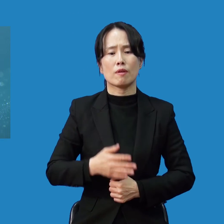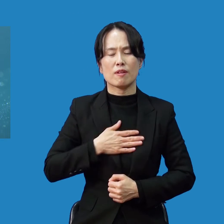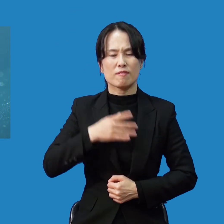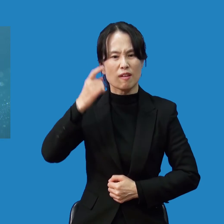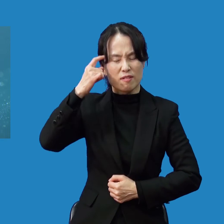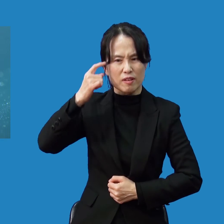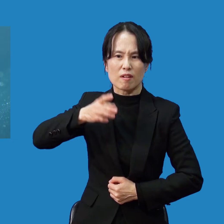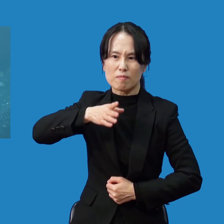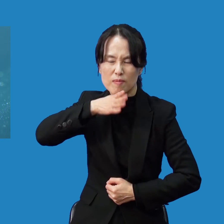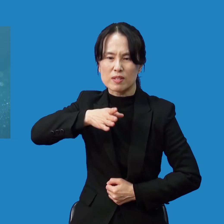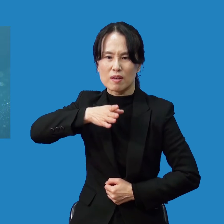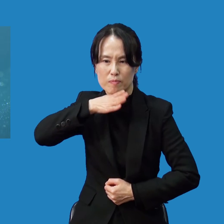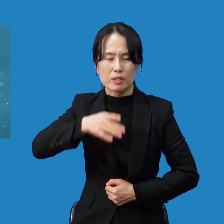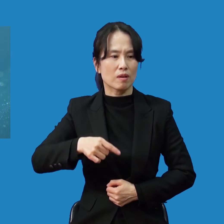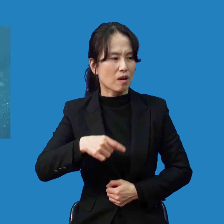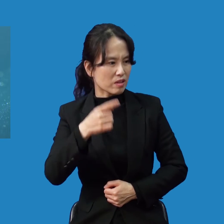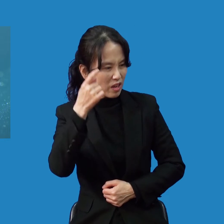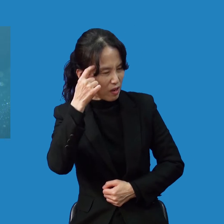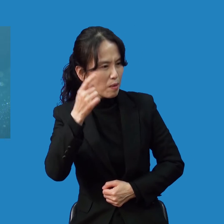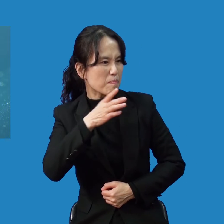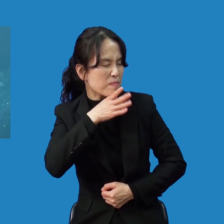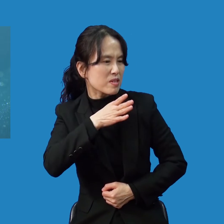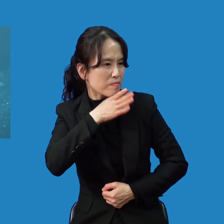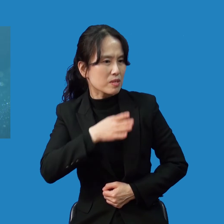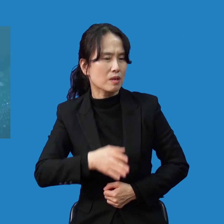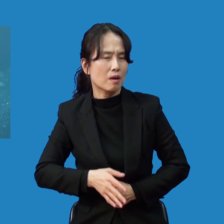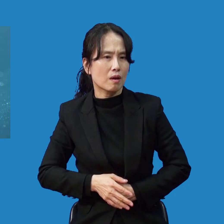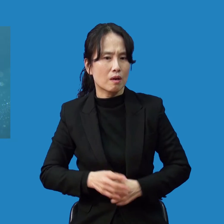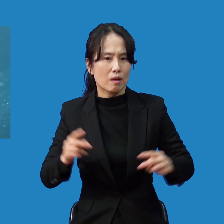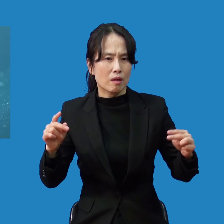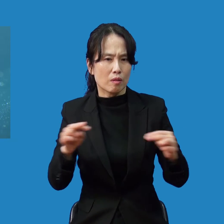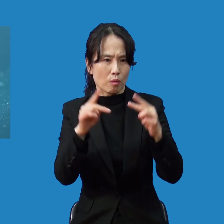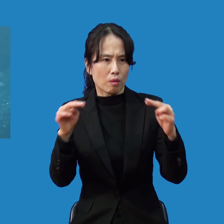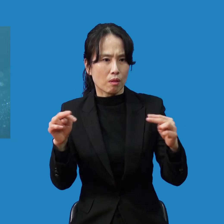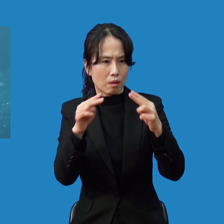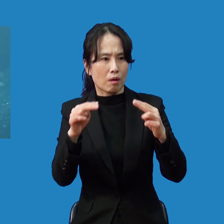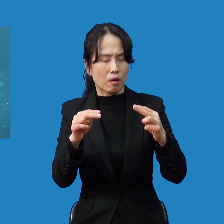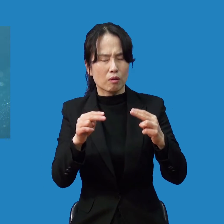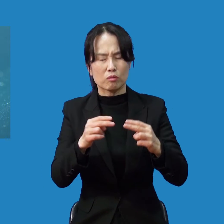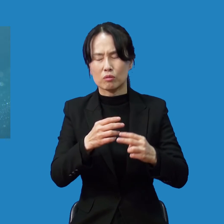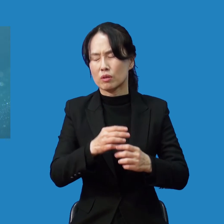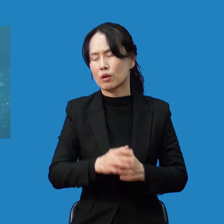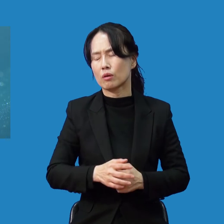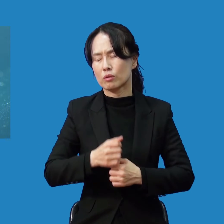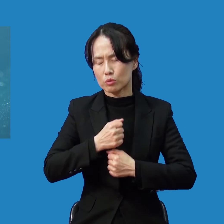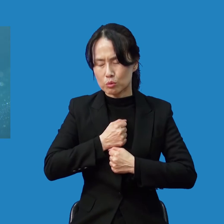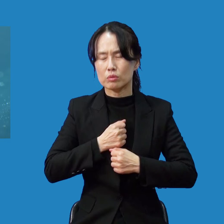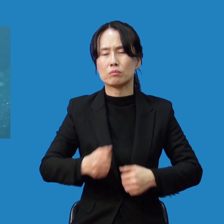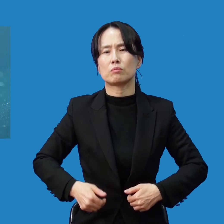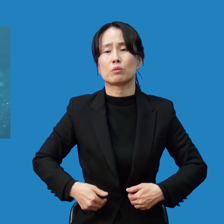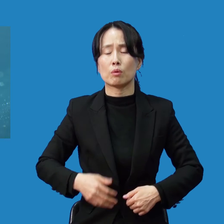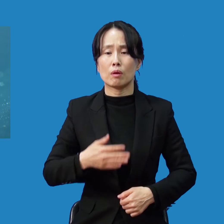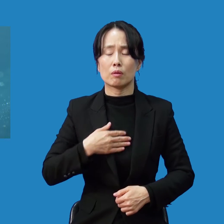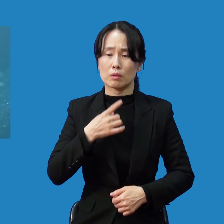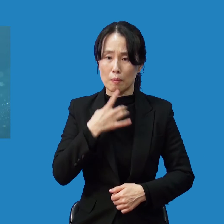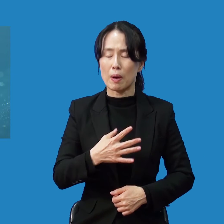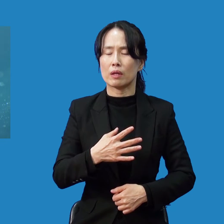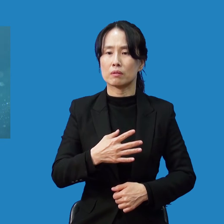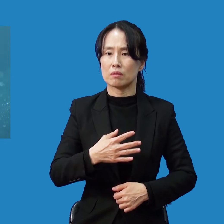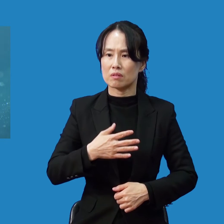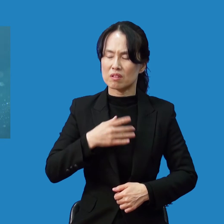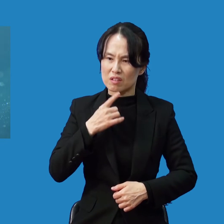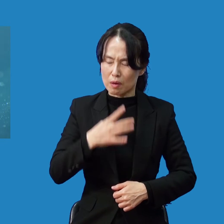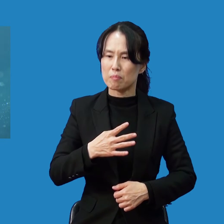생각만이 옳다고 하는 교만과 독선, 그걸 조심을 해야 돼요. 내 생각만이 옳다, 마치 진리